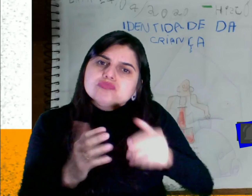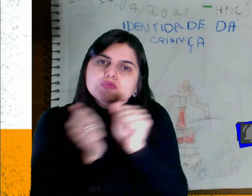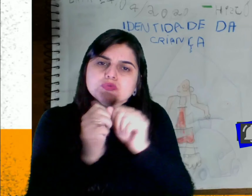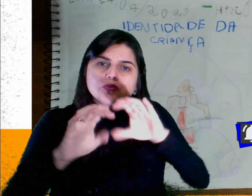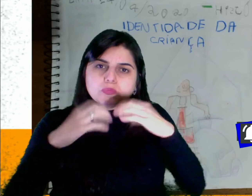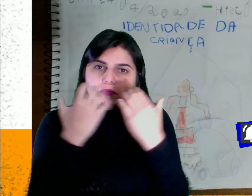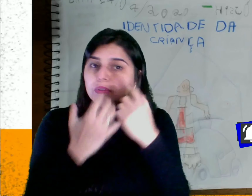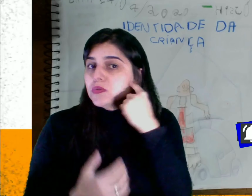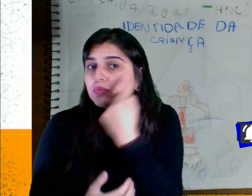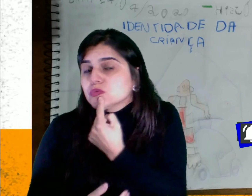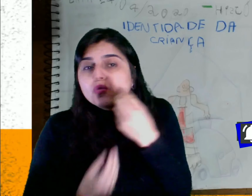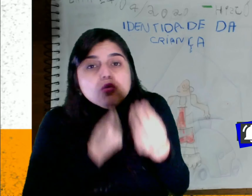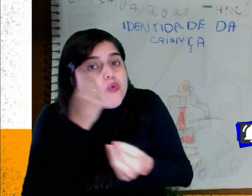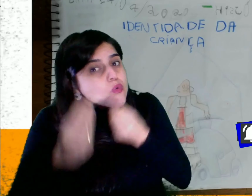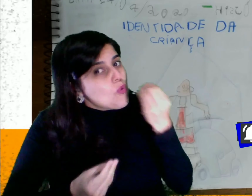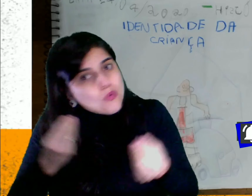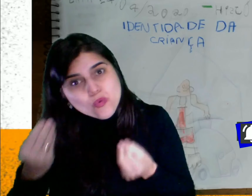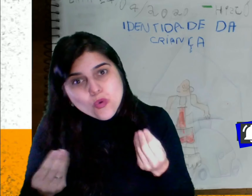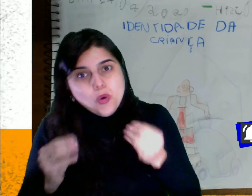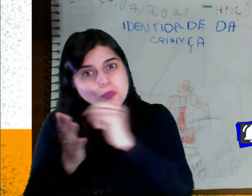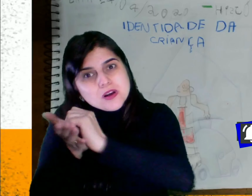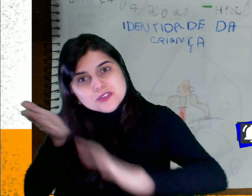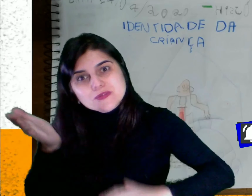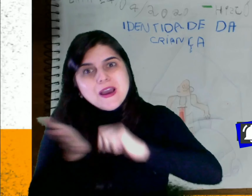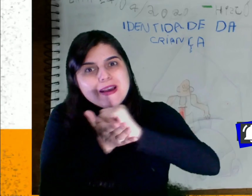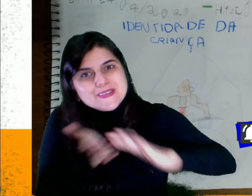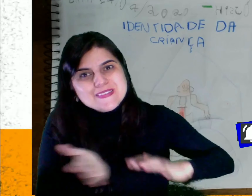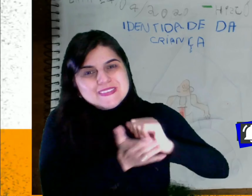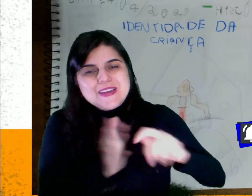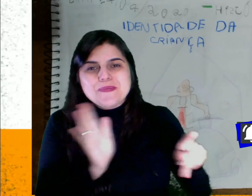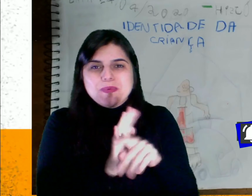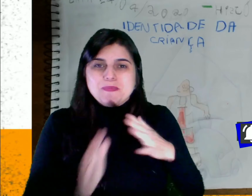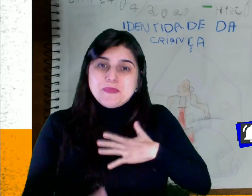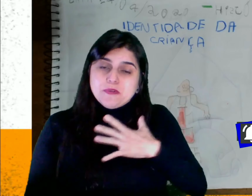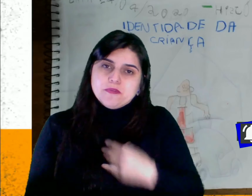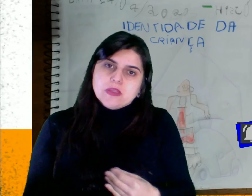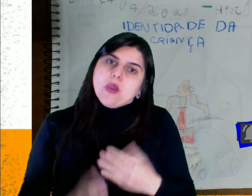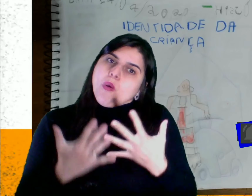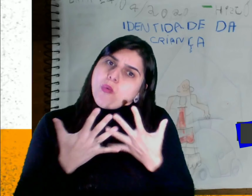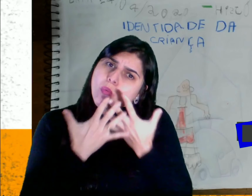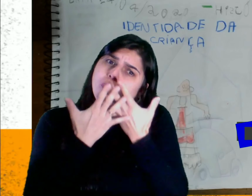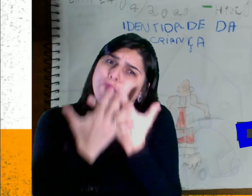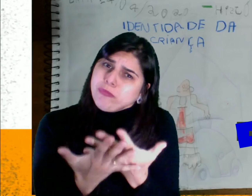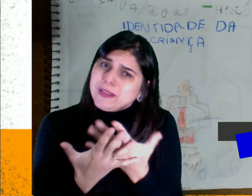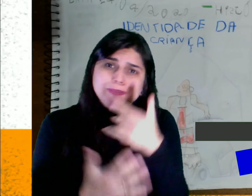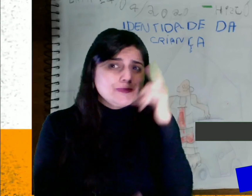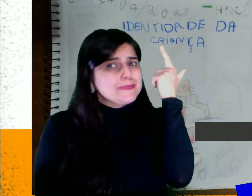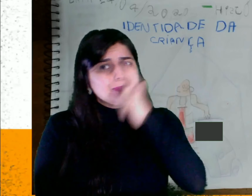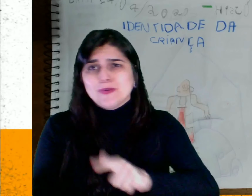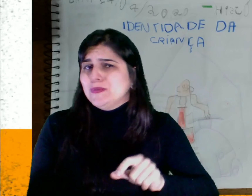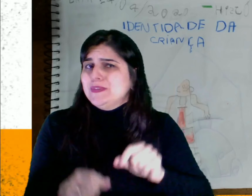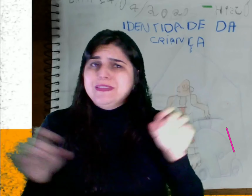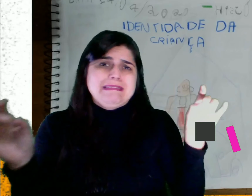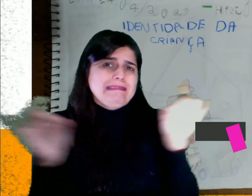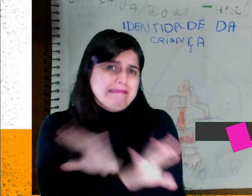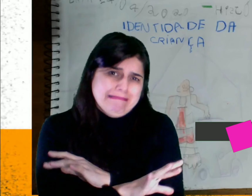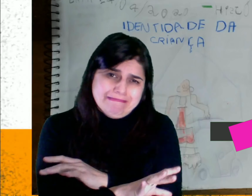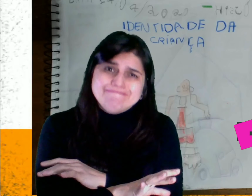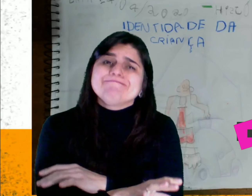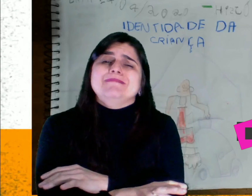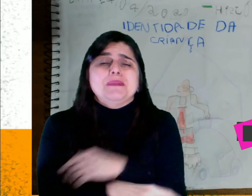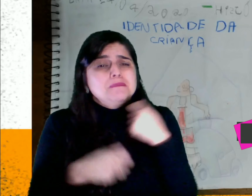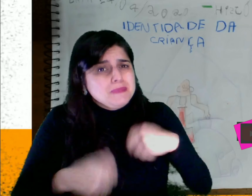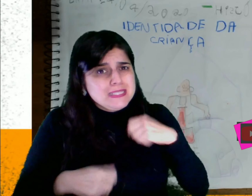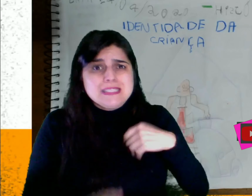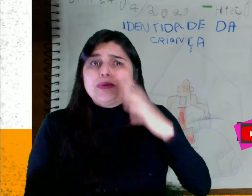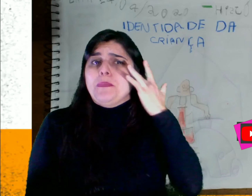Então, é isso, gente. Só queria compartilhar um pouquinho com vocês, mostrar como foi para vocês, né, comunidade surda, como que foi as atividades